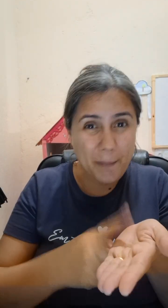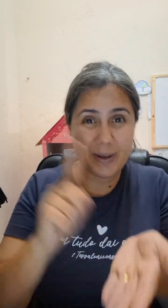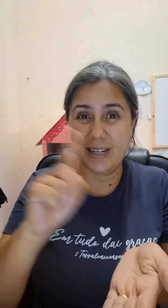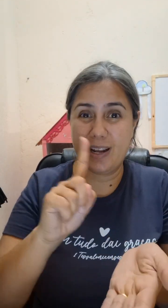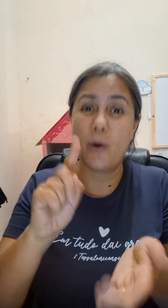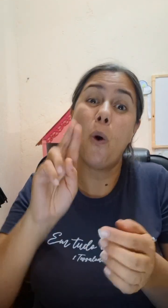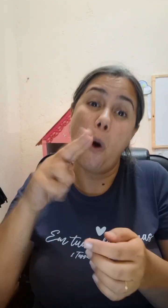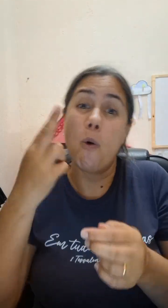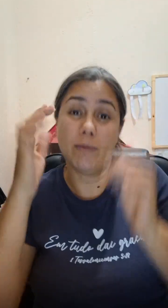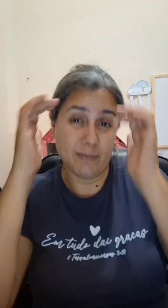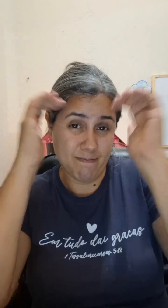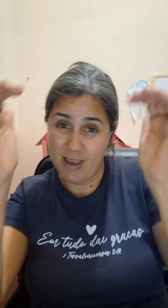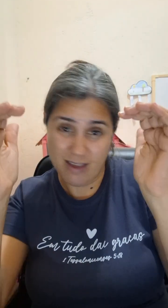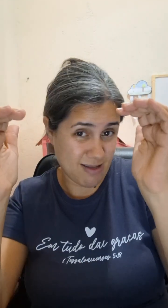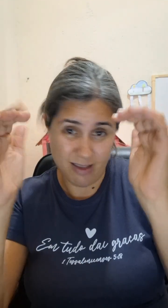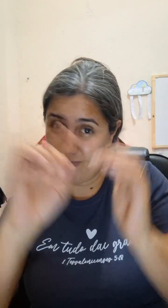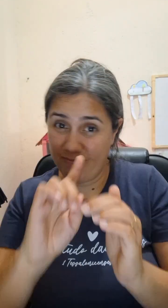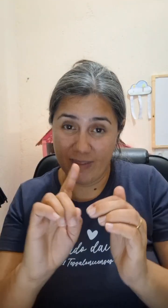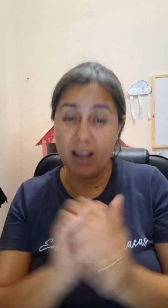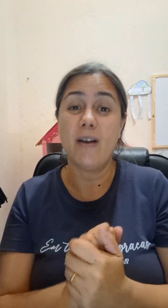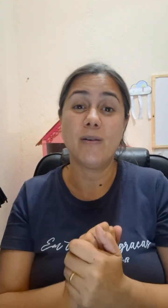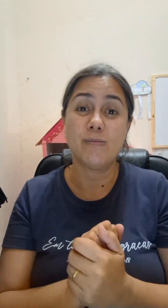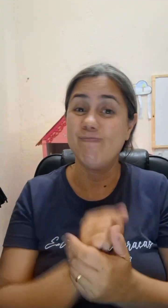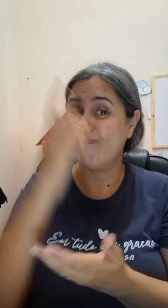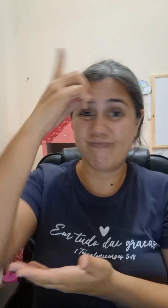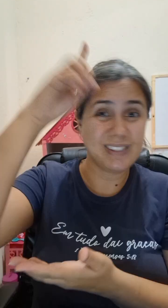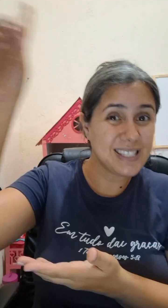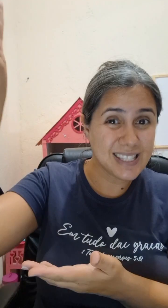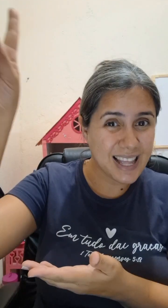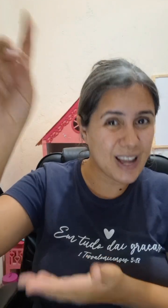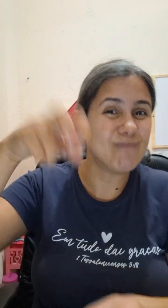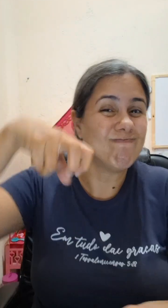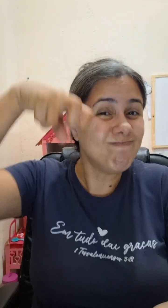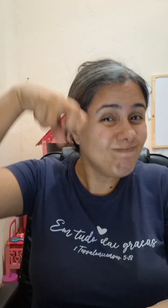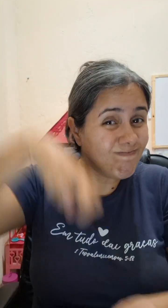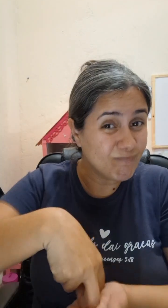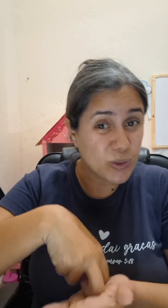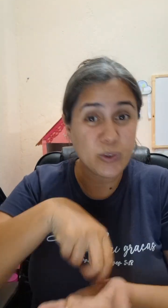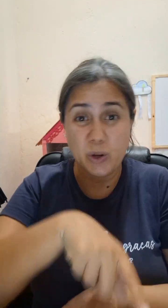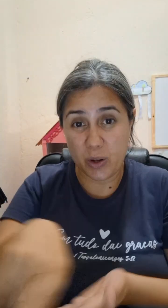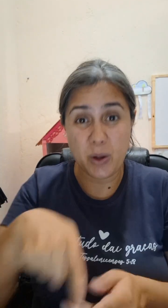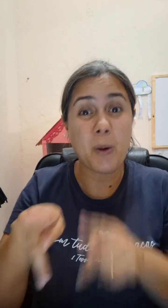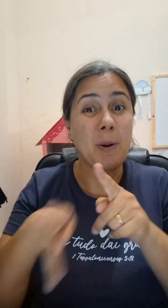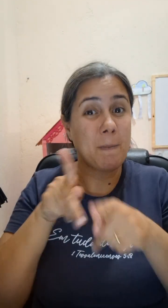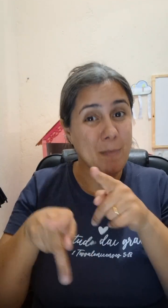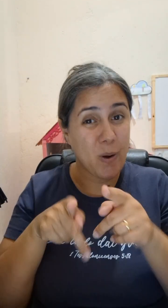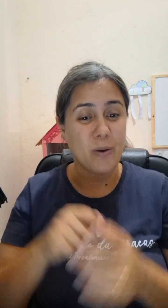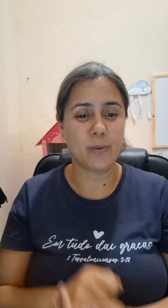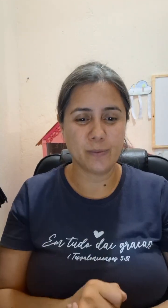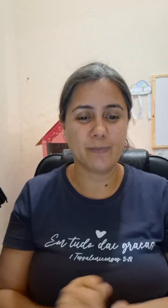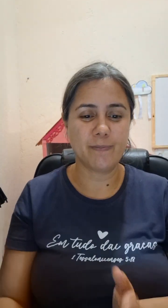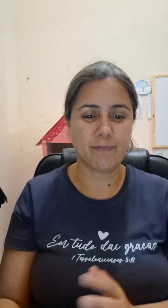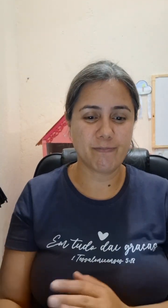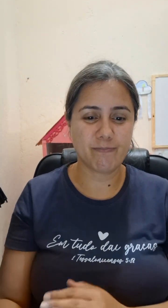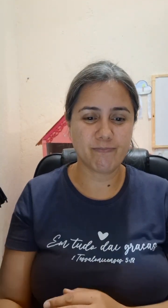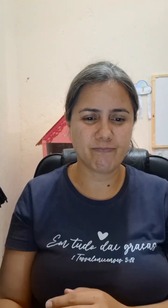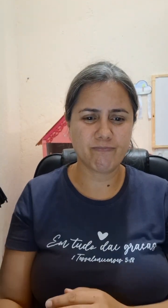se o povo não cumpre ou não obedece, Deus pune, castiga o